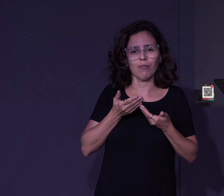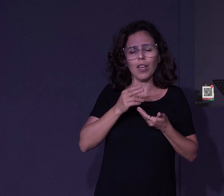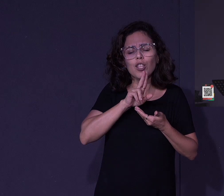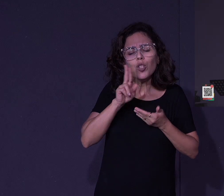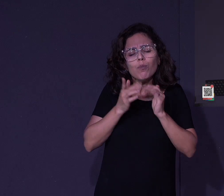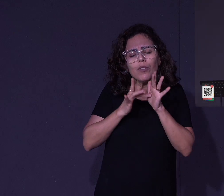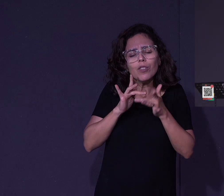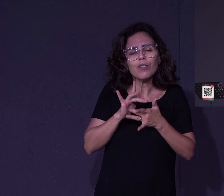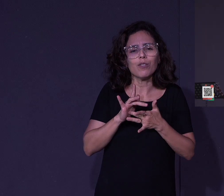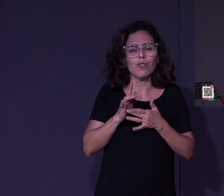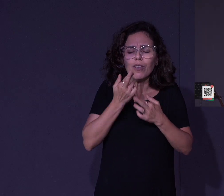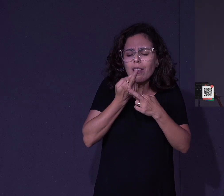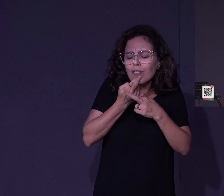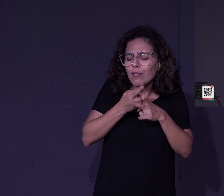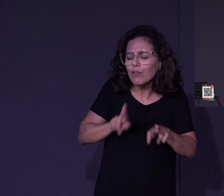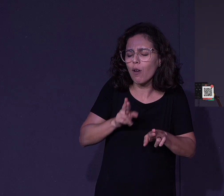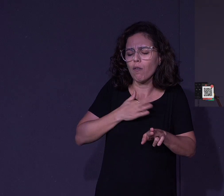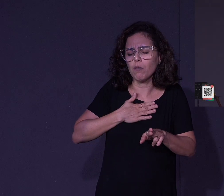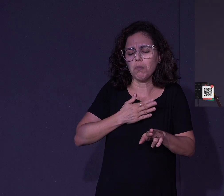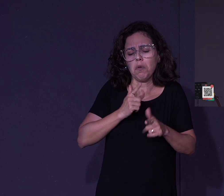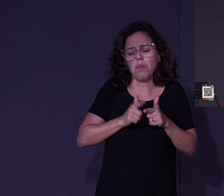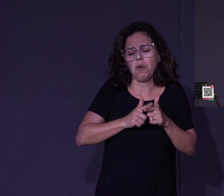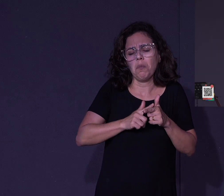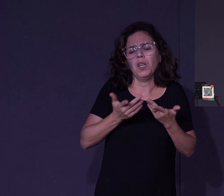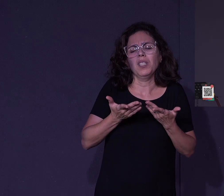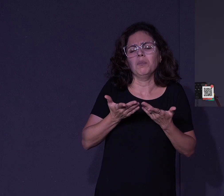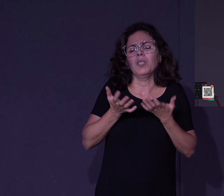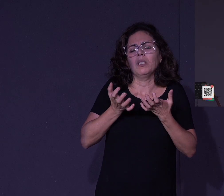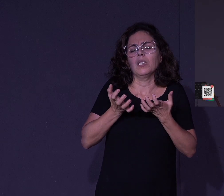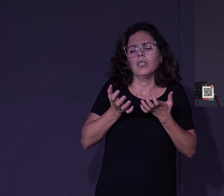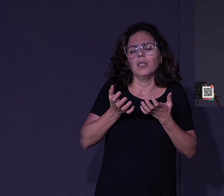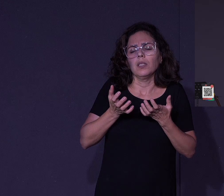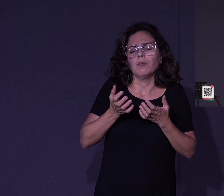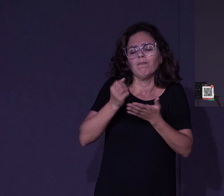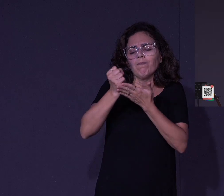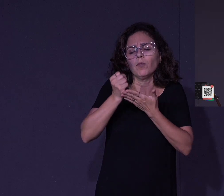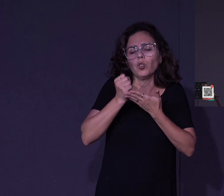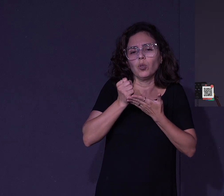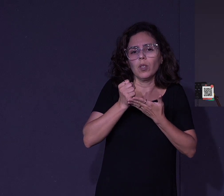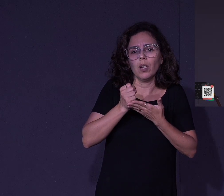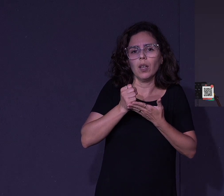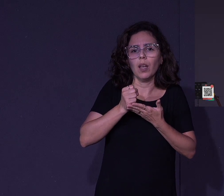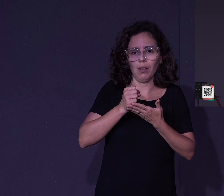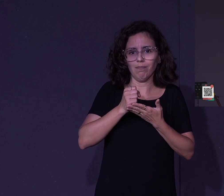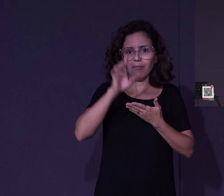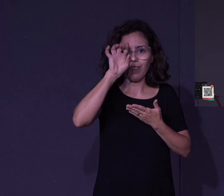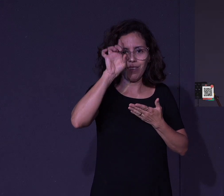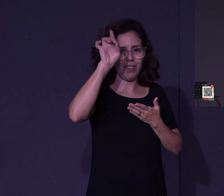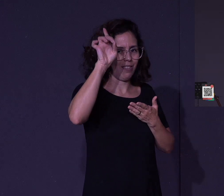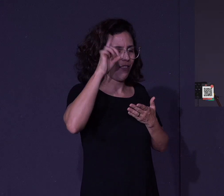de Jesus, resolve esse negócio aqui. Ele ouve. Ele